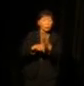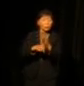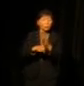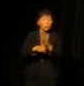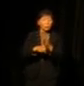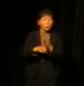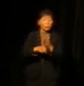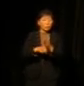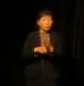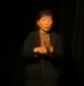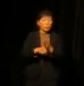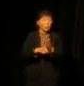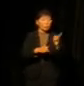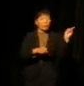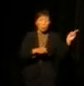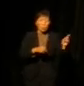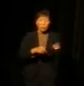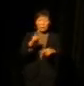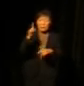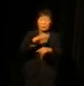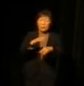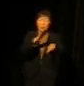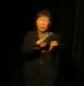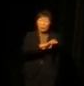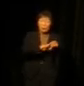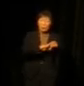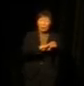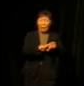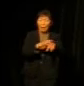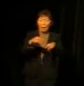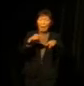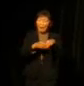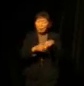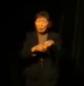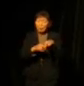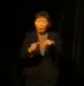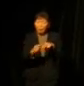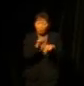ここに手がニョキッと出たり足がニョキッと出たりしてね、遺体がうちの